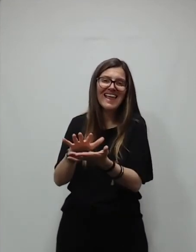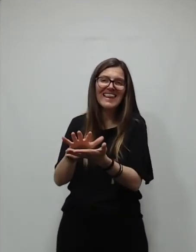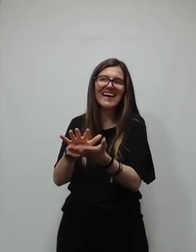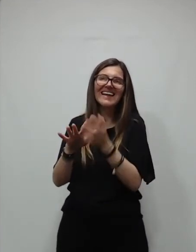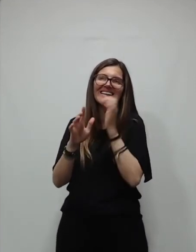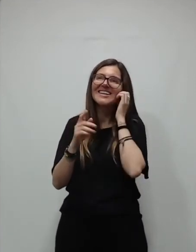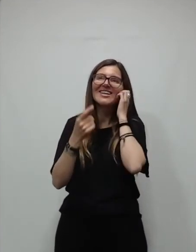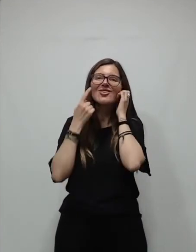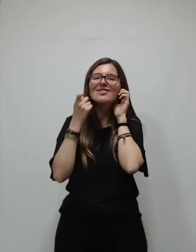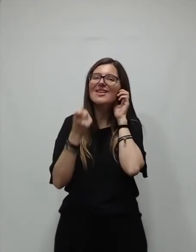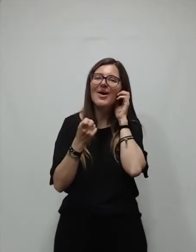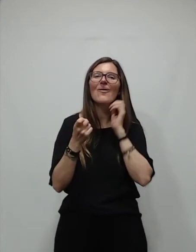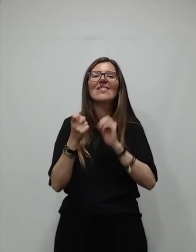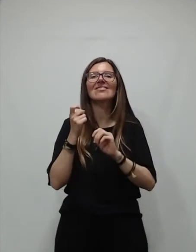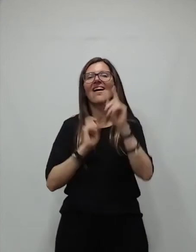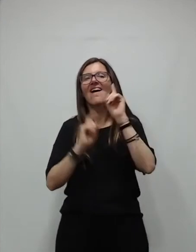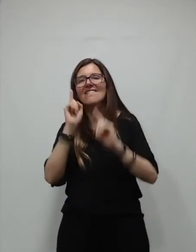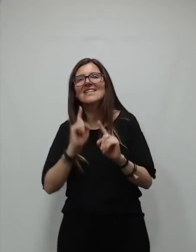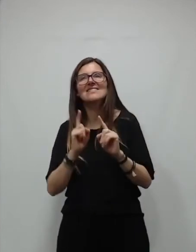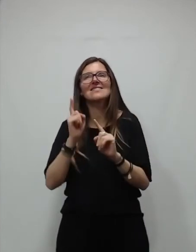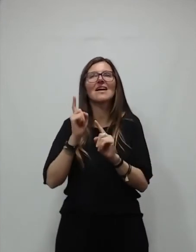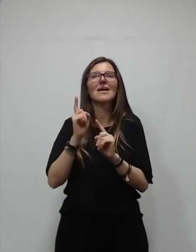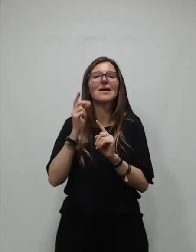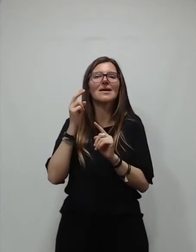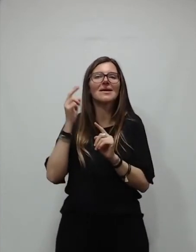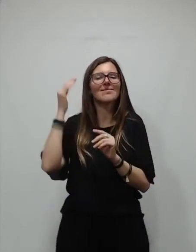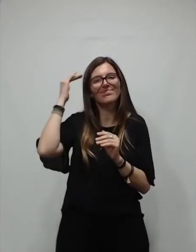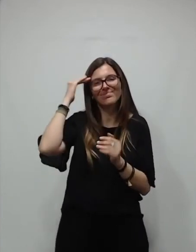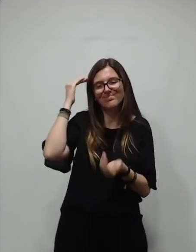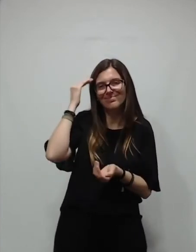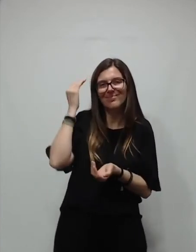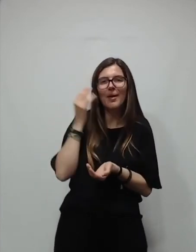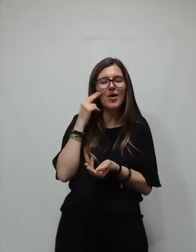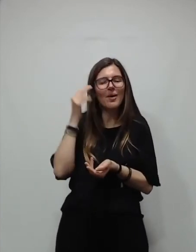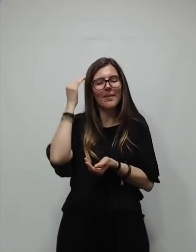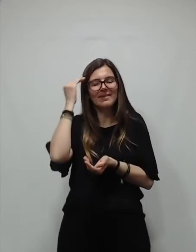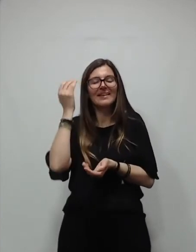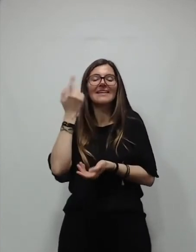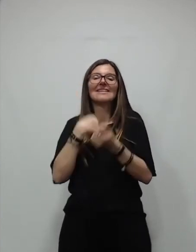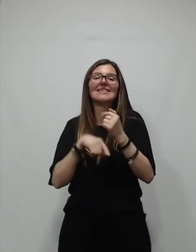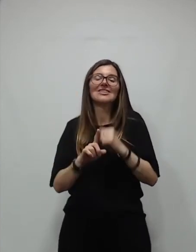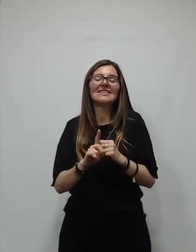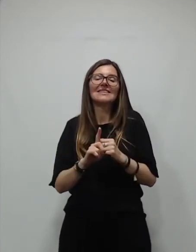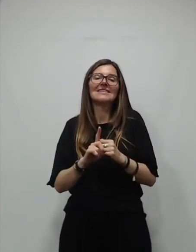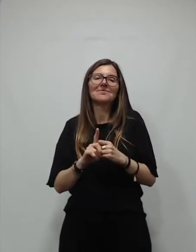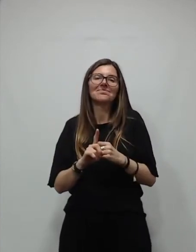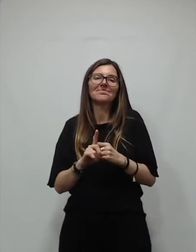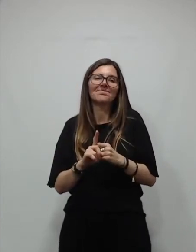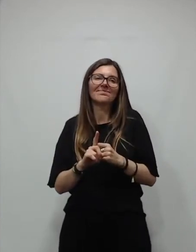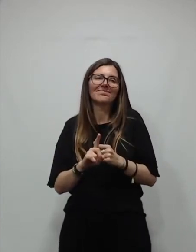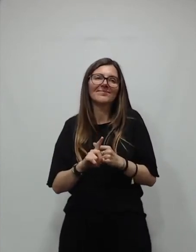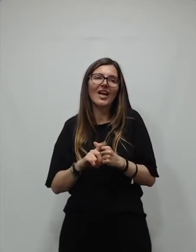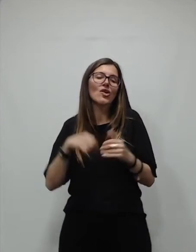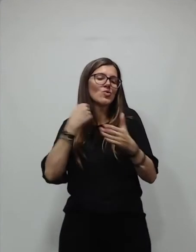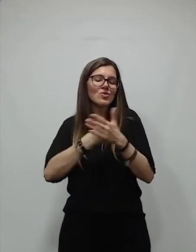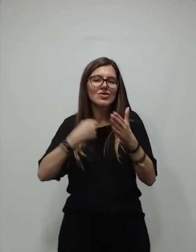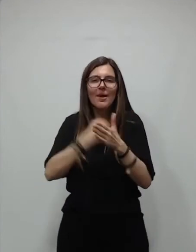no es visible. Entonces es necesario tener esa visibilidad y esa justicia social por la que tanto